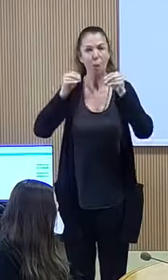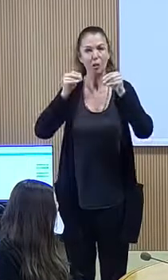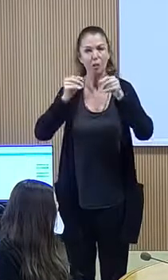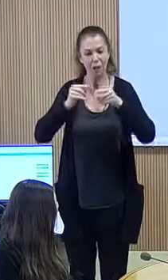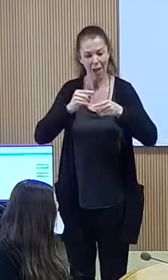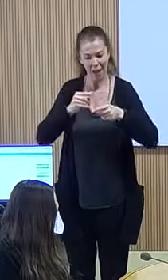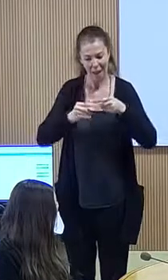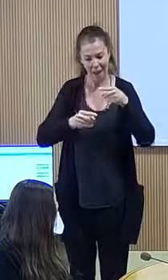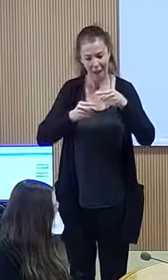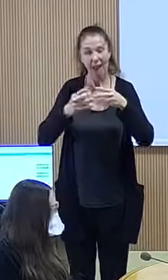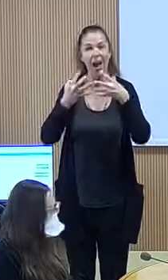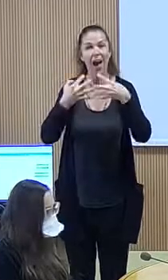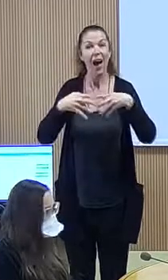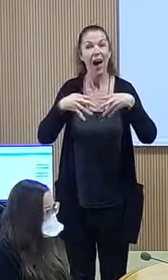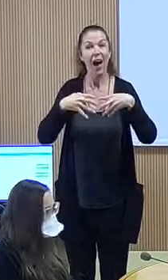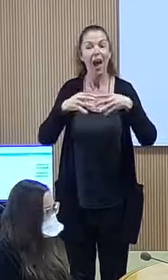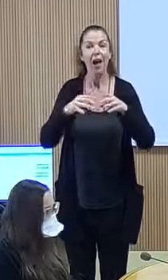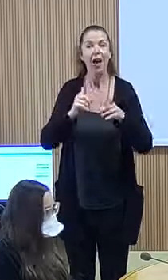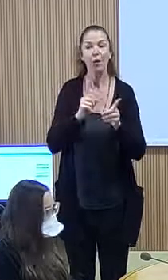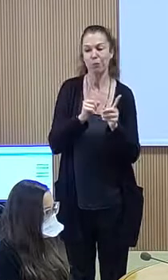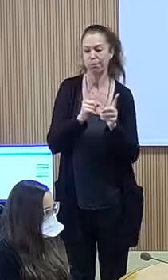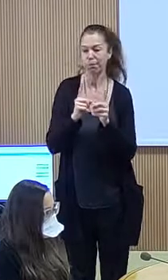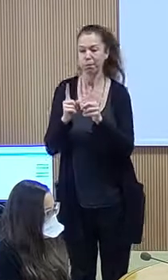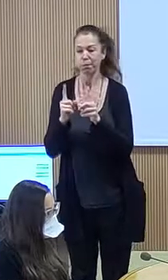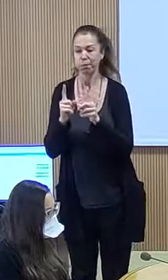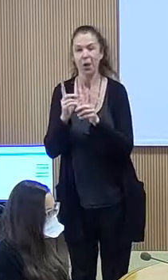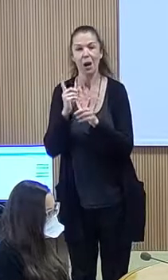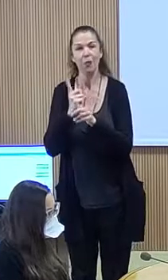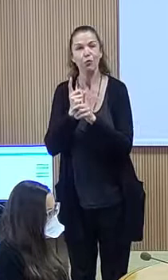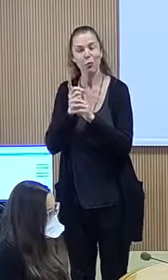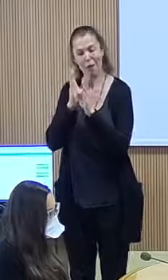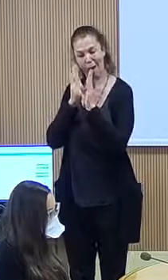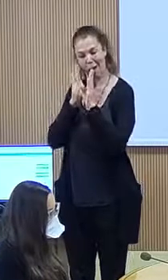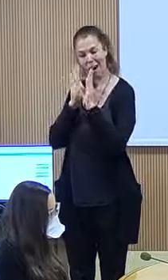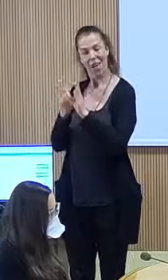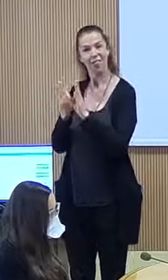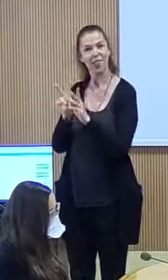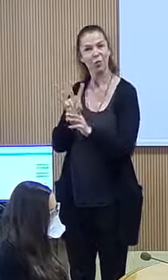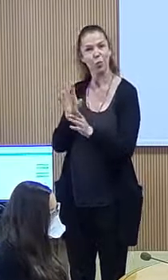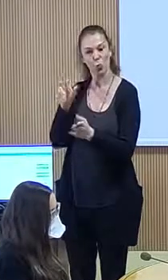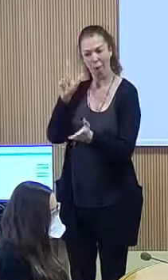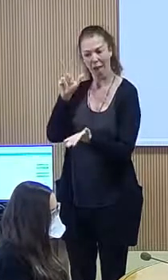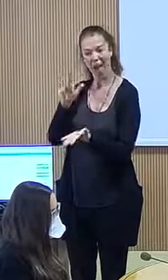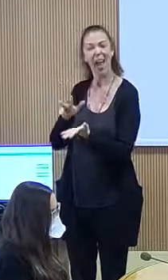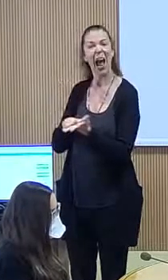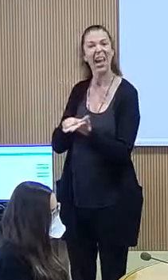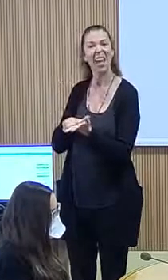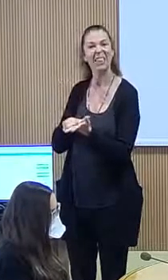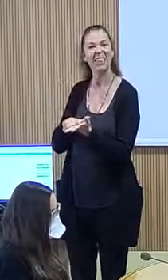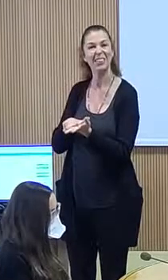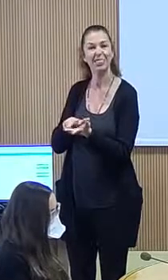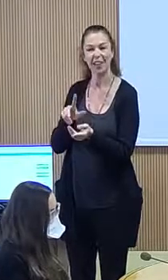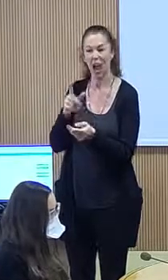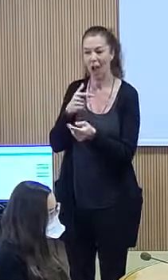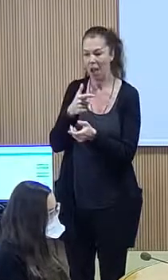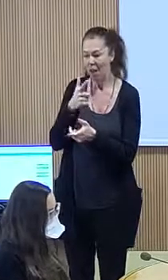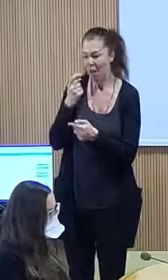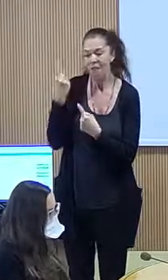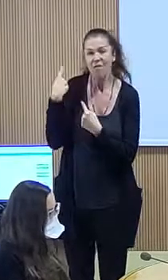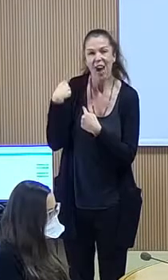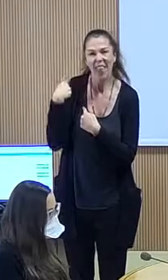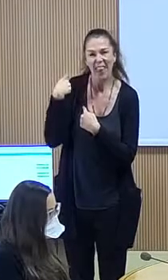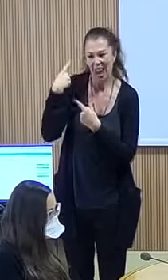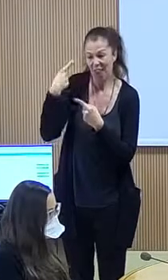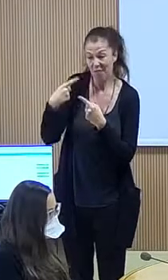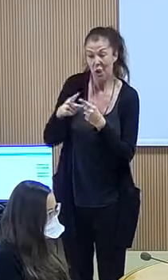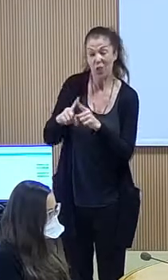e parallelamente anche con la garanzia che venga preservato il tutte le fatiche tutti i sacrifici che abbiamo fatto fino in